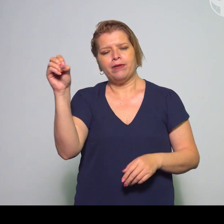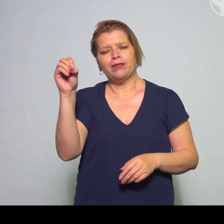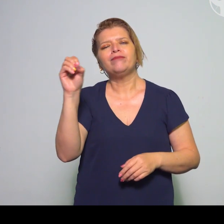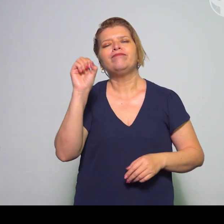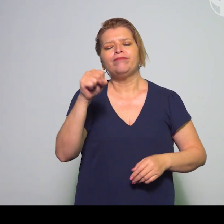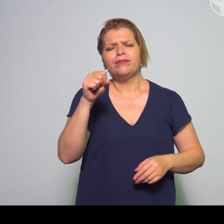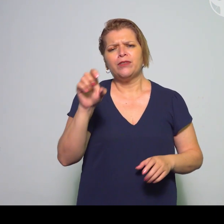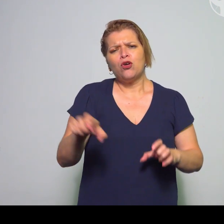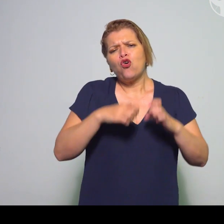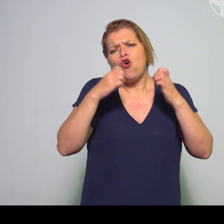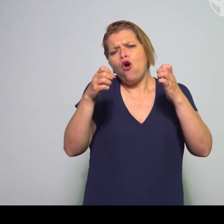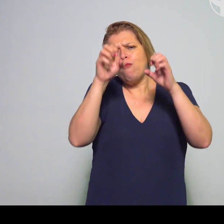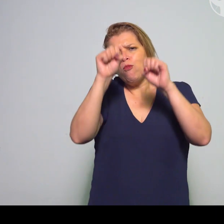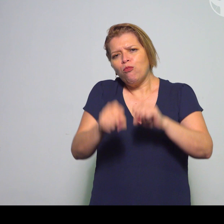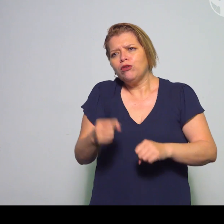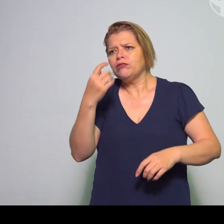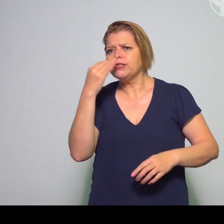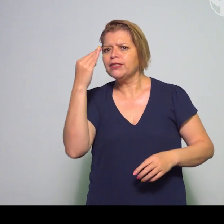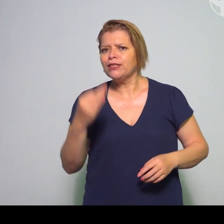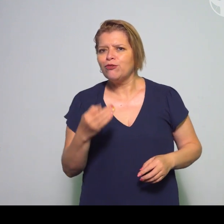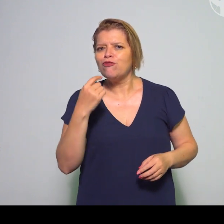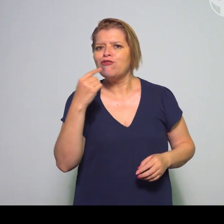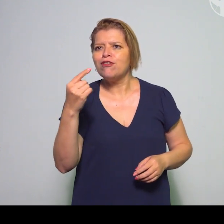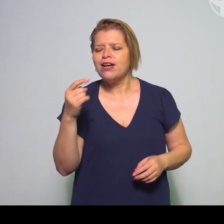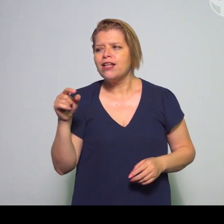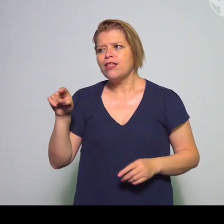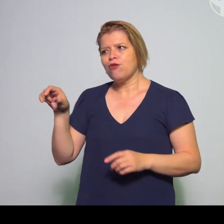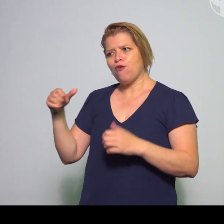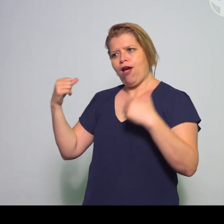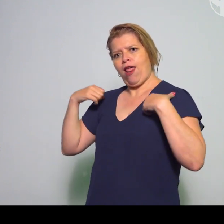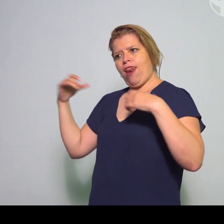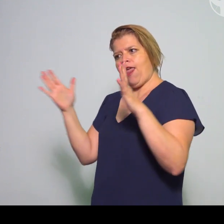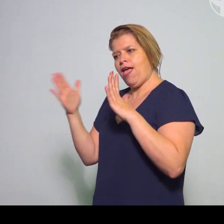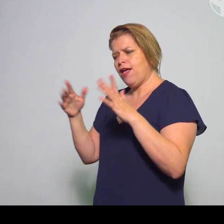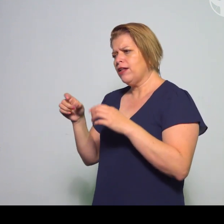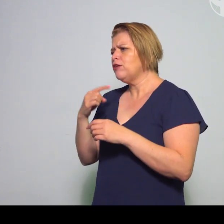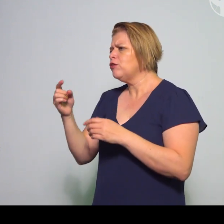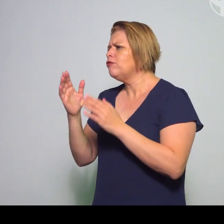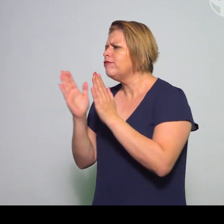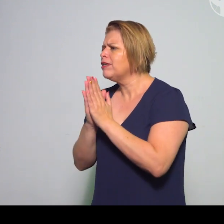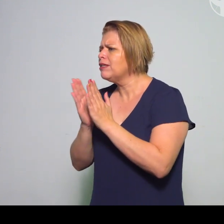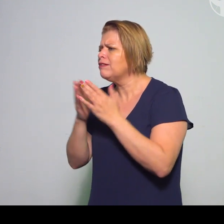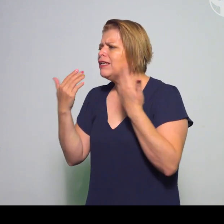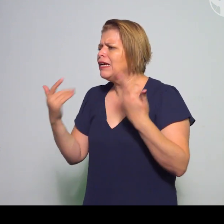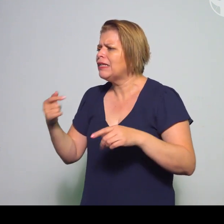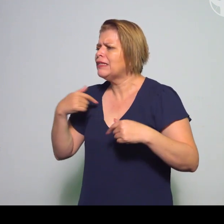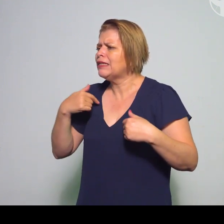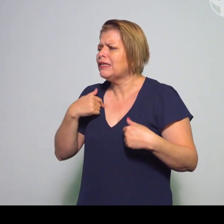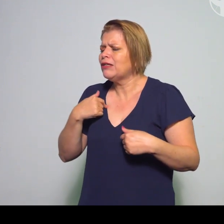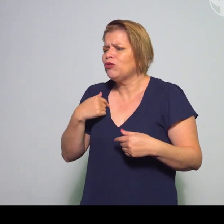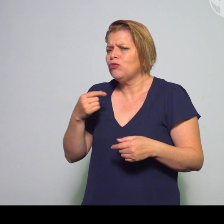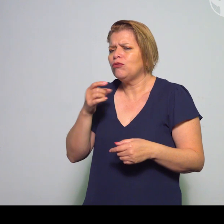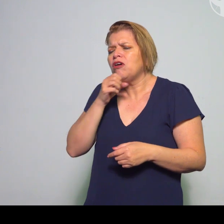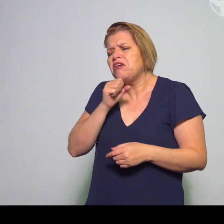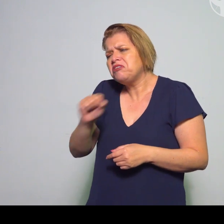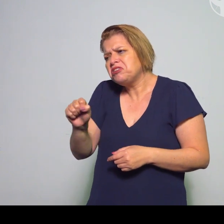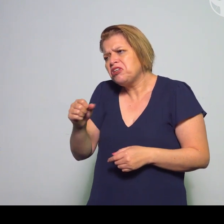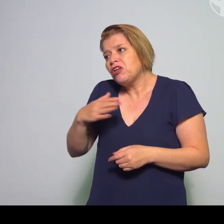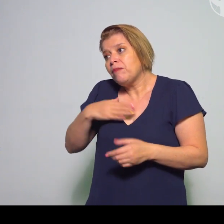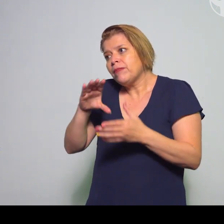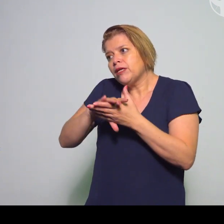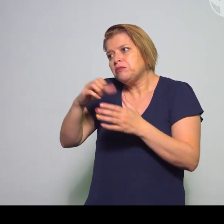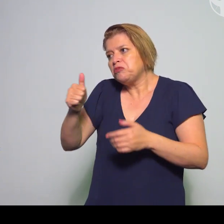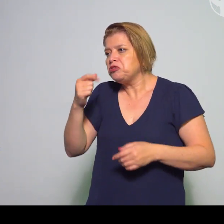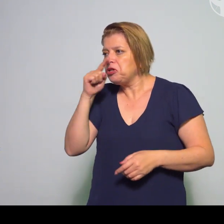estar seguro de esto?, pregunta Zacarías al ángel. Yo soy anciano y mi esposa también es de edad